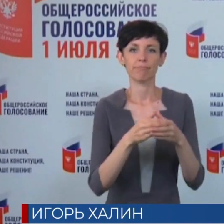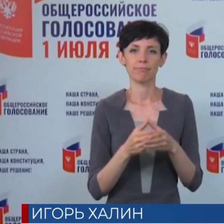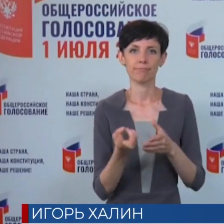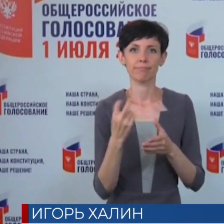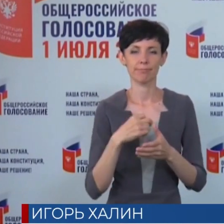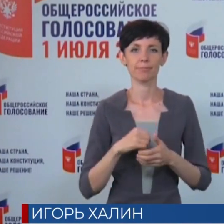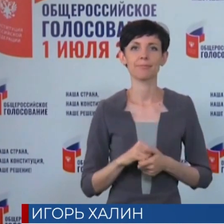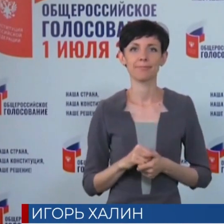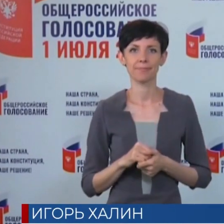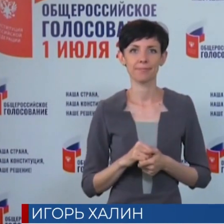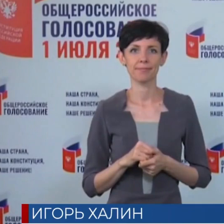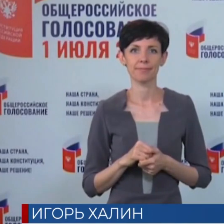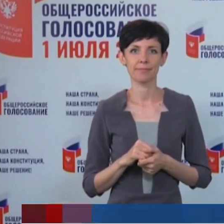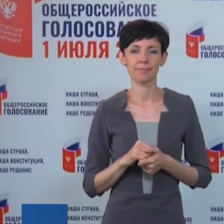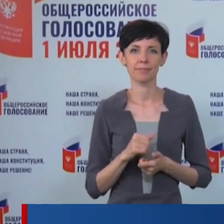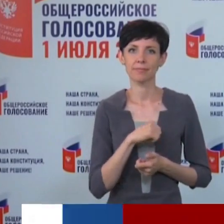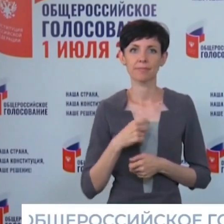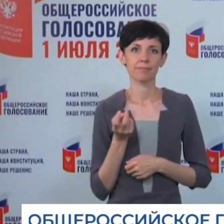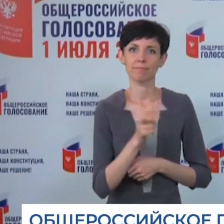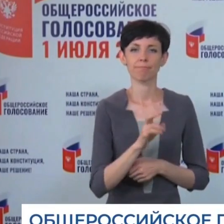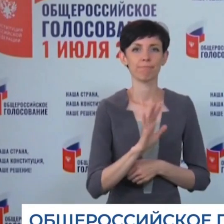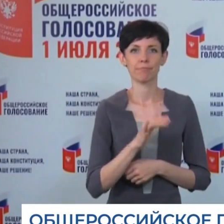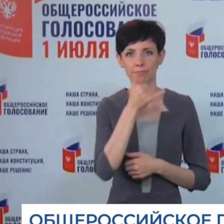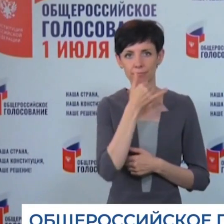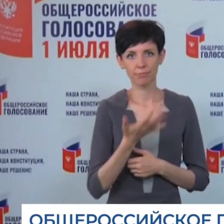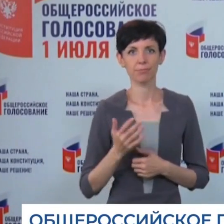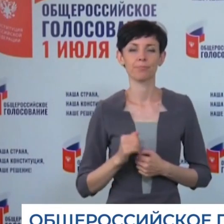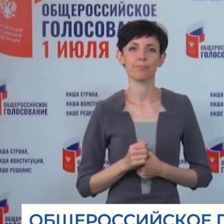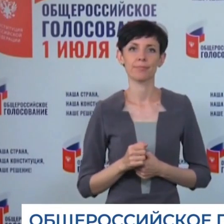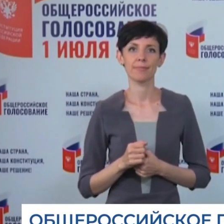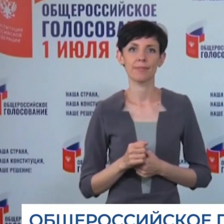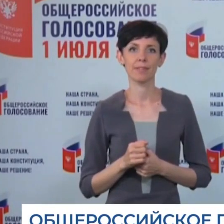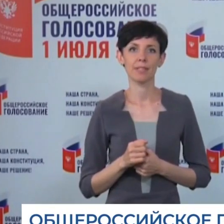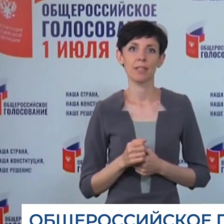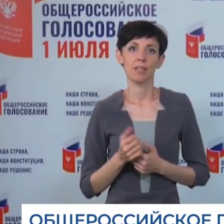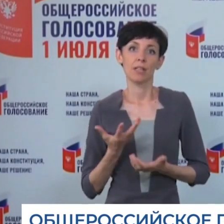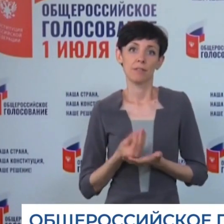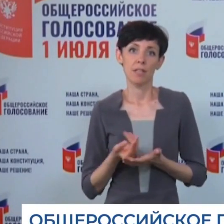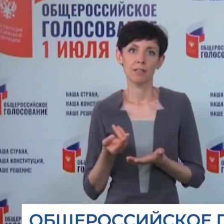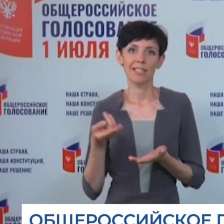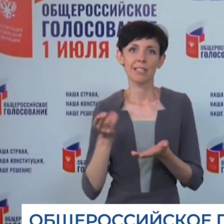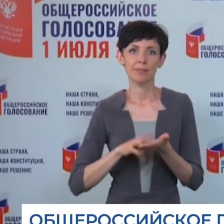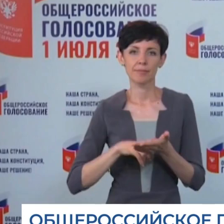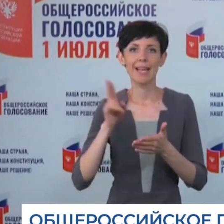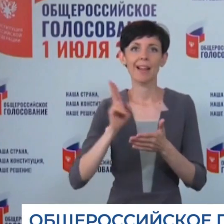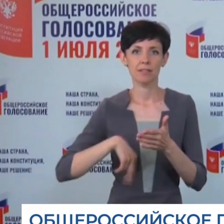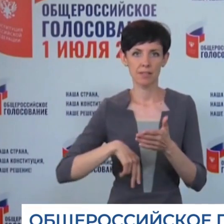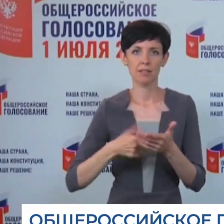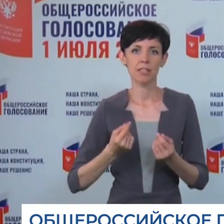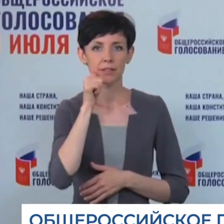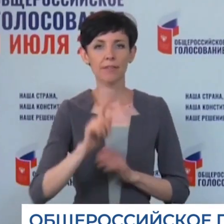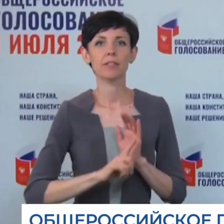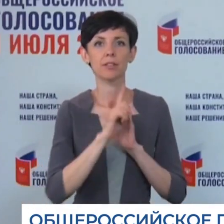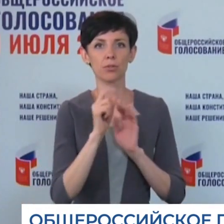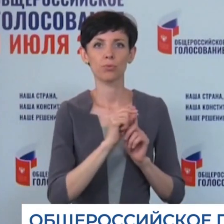сожалению, на сегодняшний день голосуют у нас люди только по месту своей регистрации, по месту